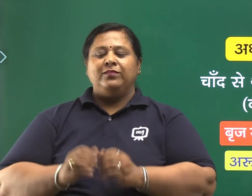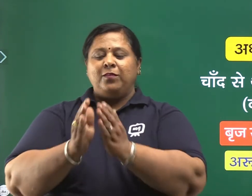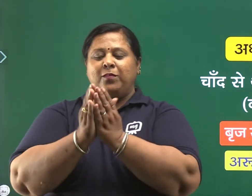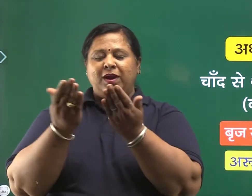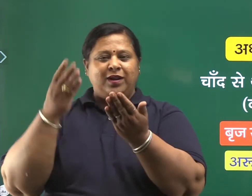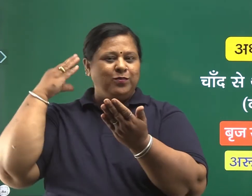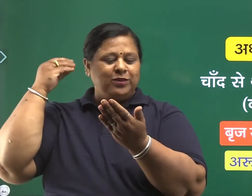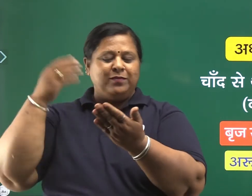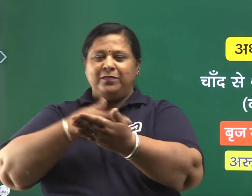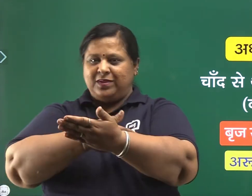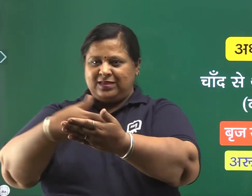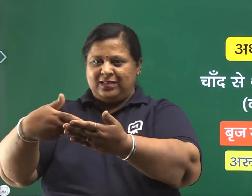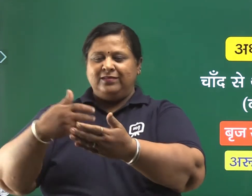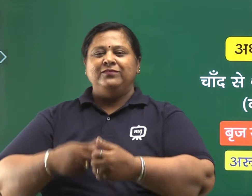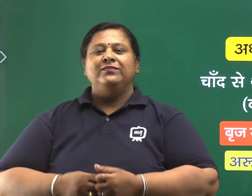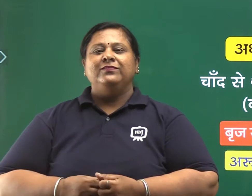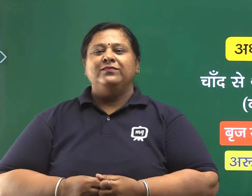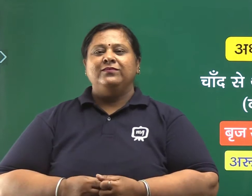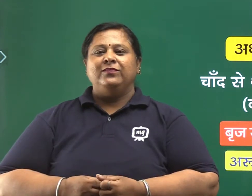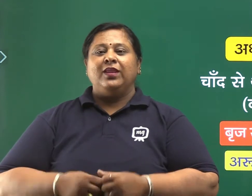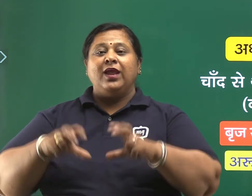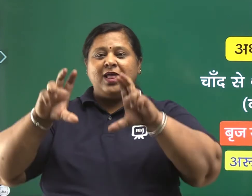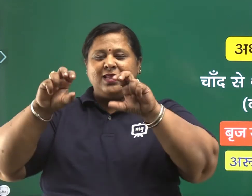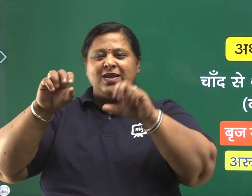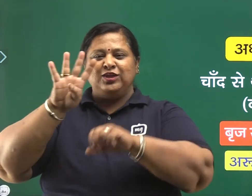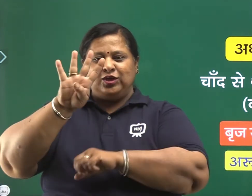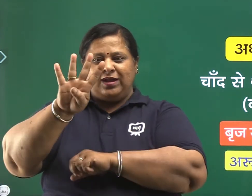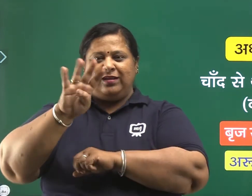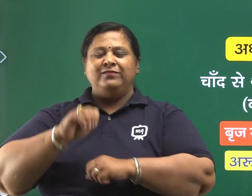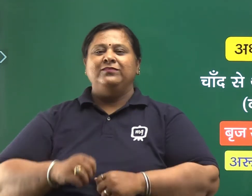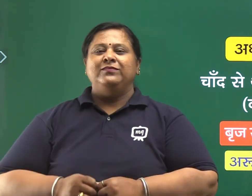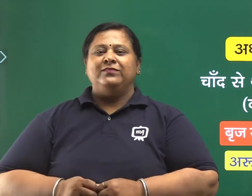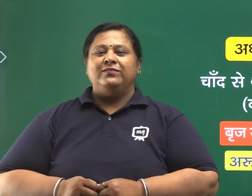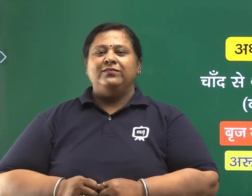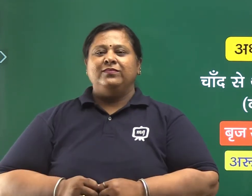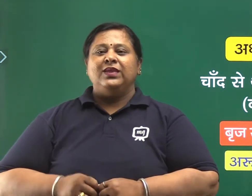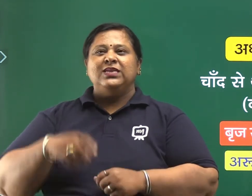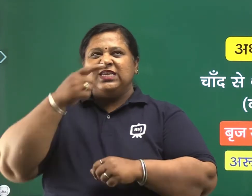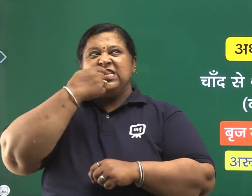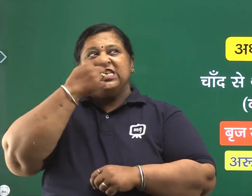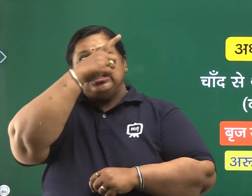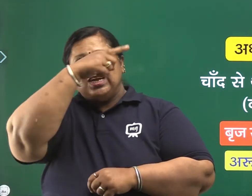पाठ्यपुस्तक बसंत के अध्याय 4 चांद से